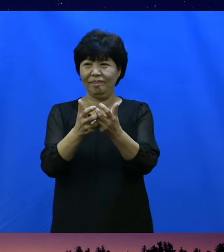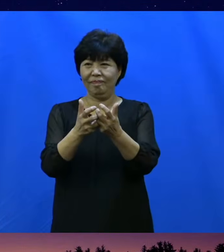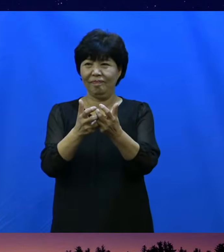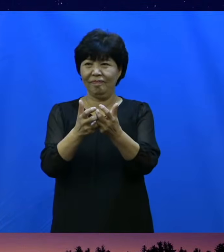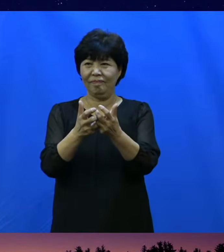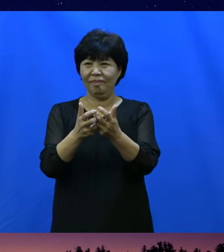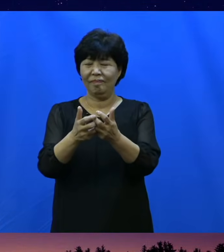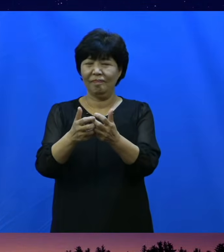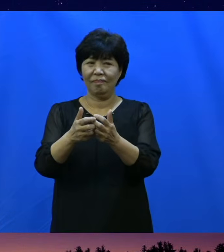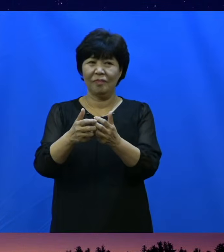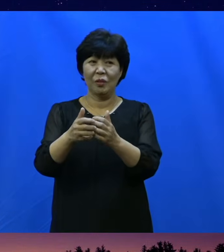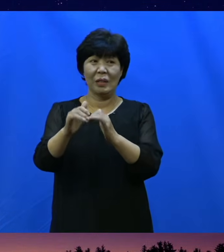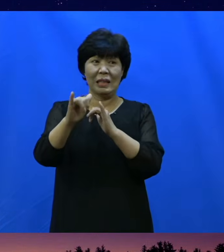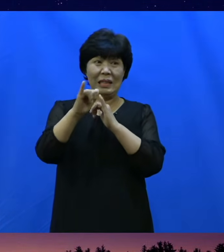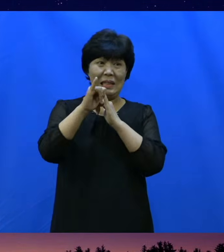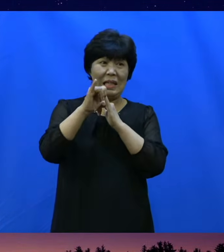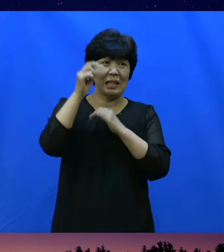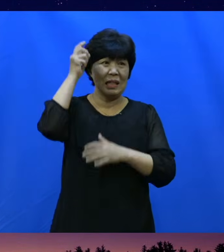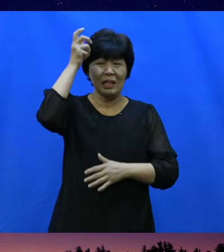자살의 영.